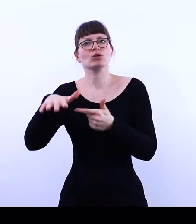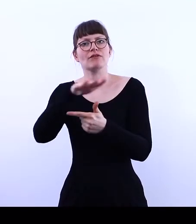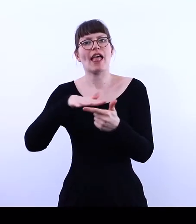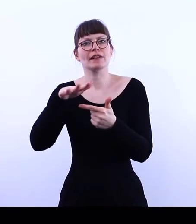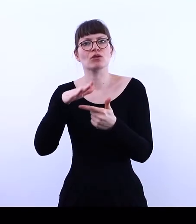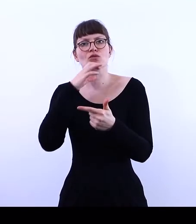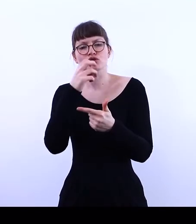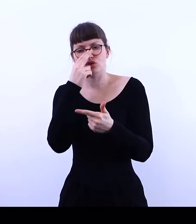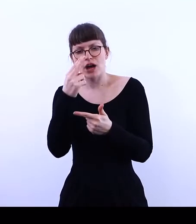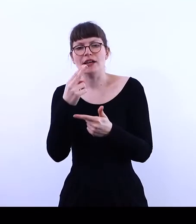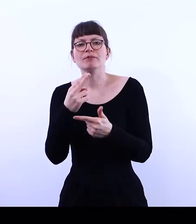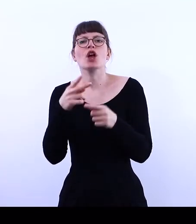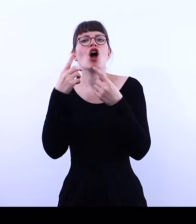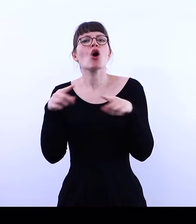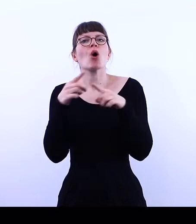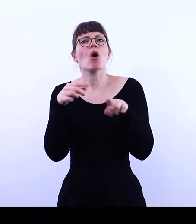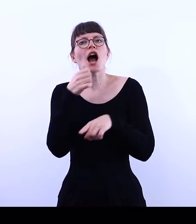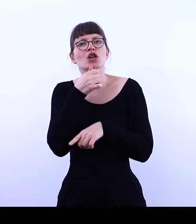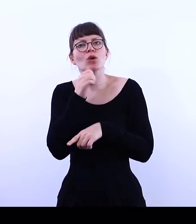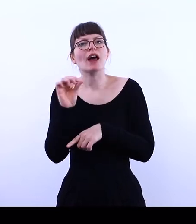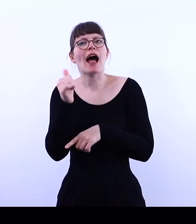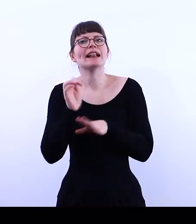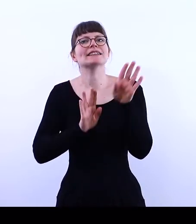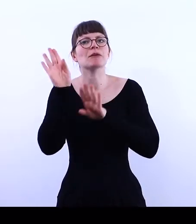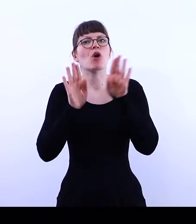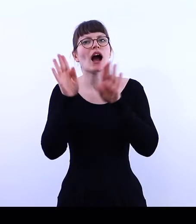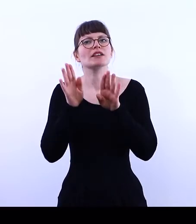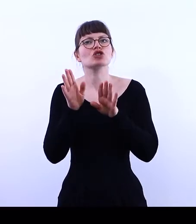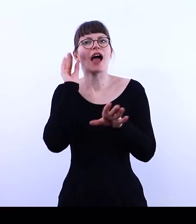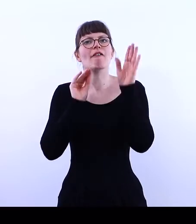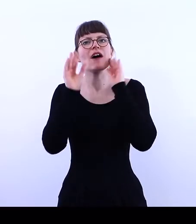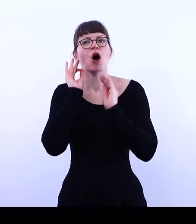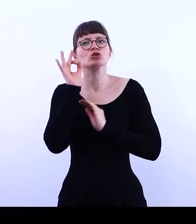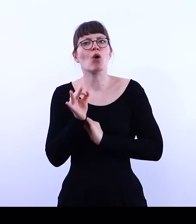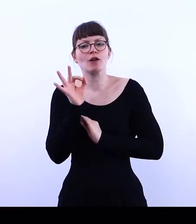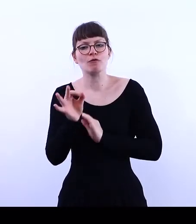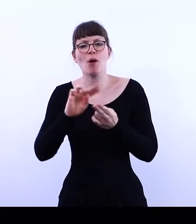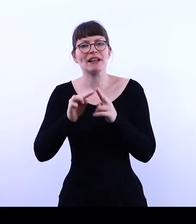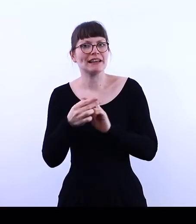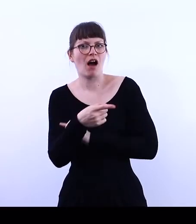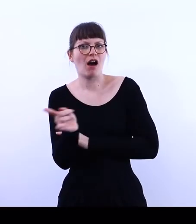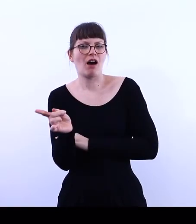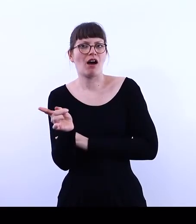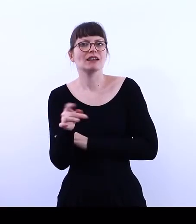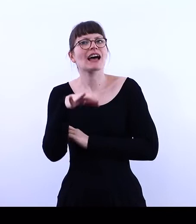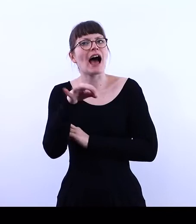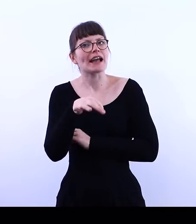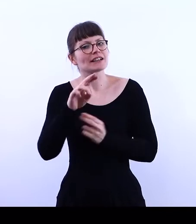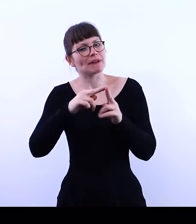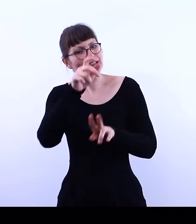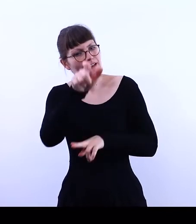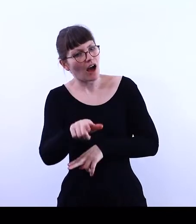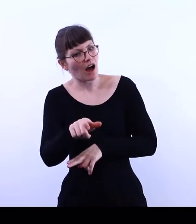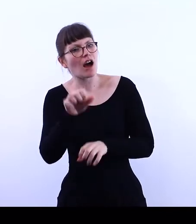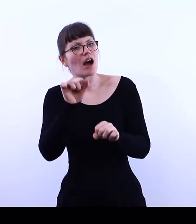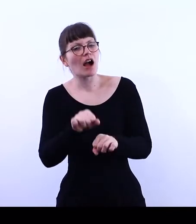ist, dass die Chorjugend als demokratischer Erfahrungsort für einzelne Mitglieder auch gesehen wird, dass also einzelne Menschen sich